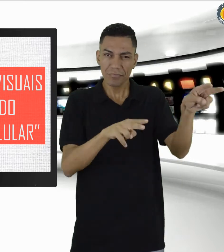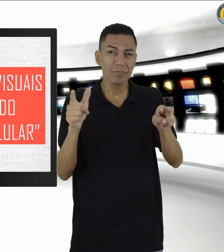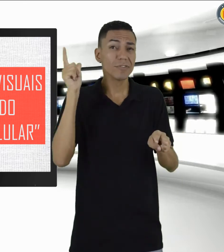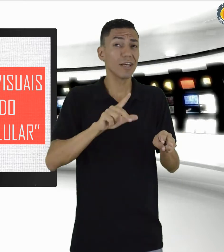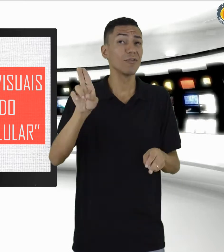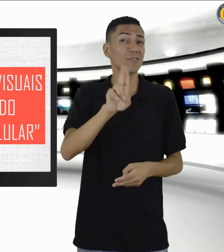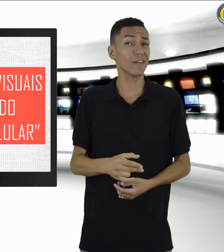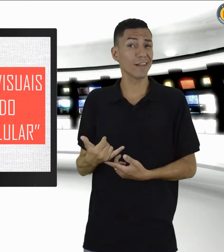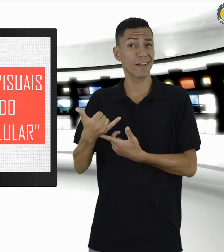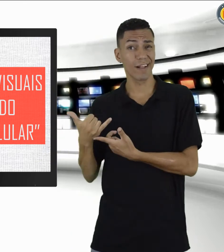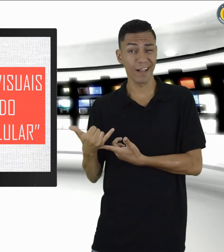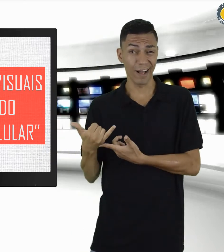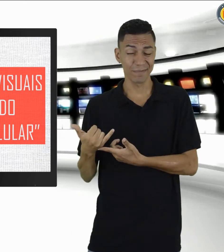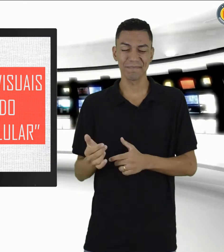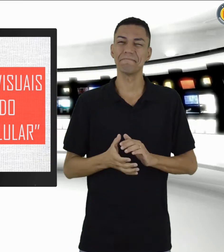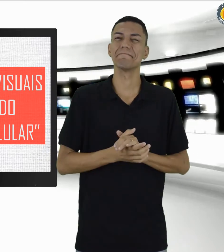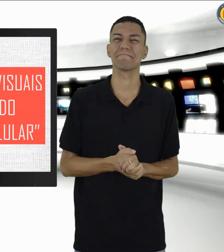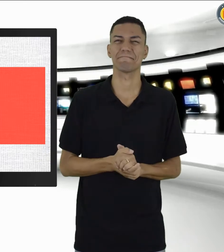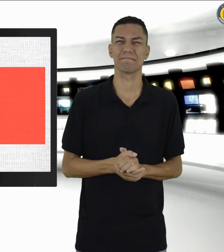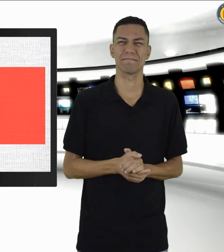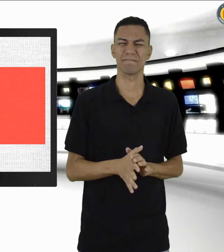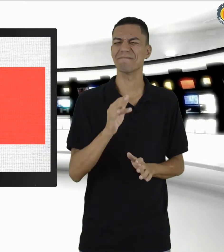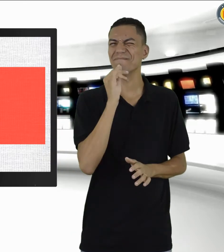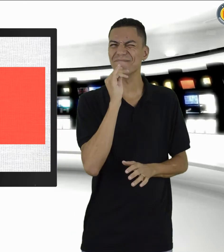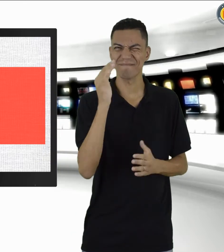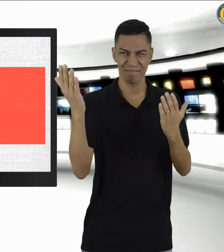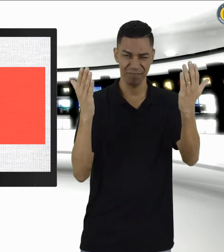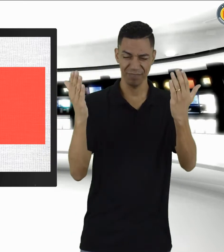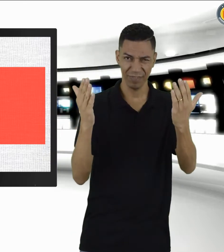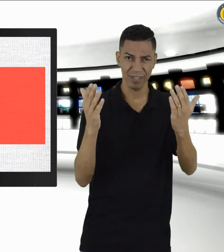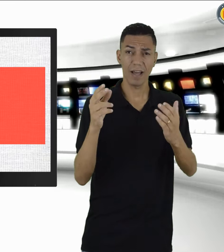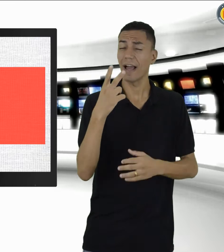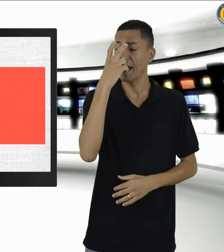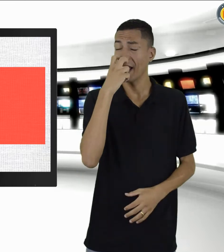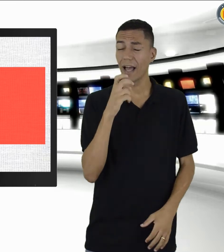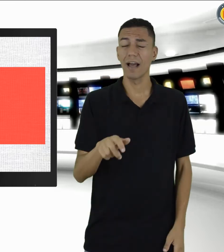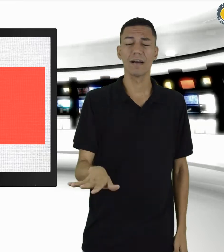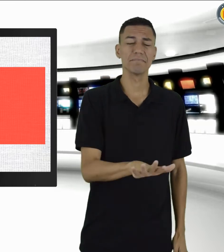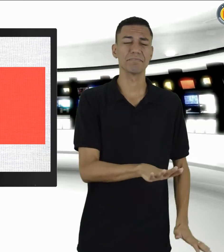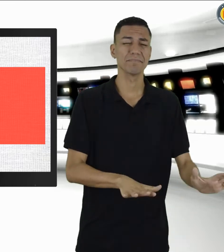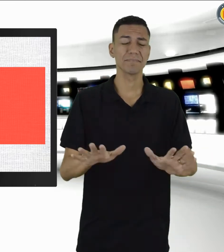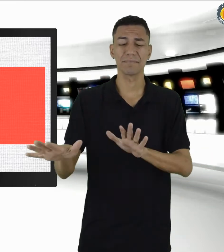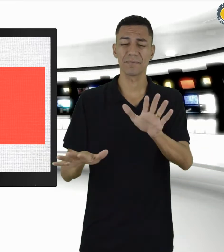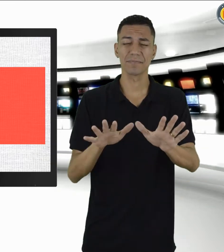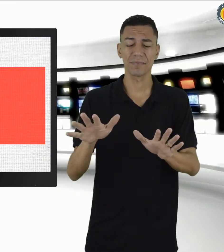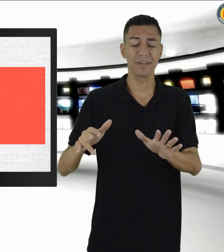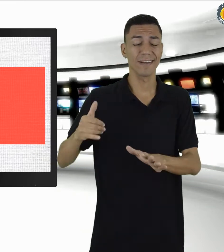Já imaginou um deficiente visual poder apontar seu dispositivo móvel para algo e o aparelho conseguir descrever